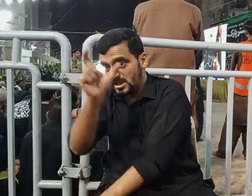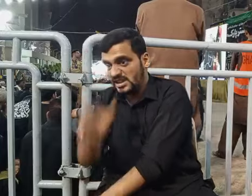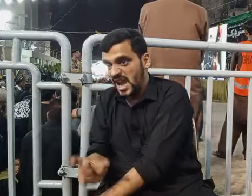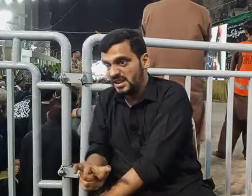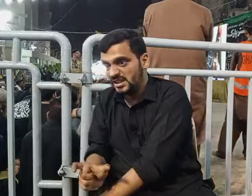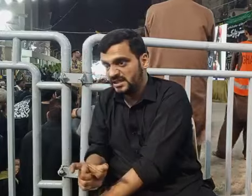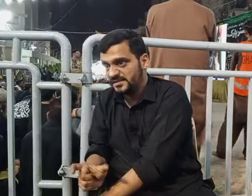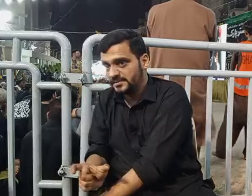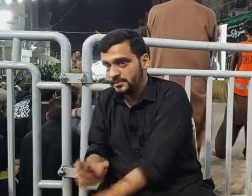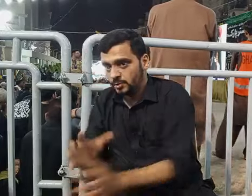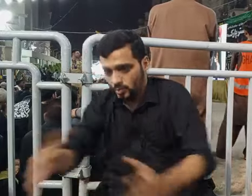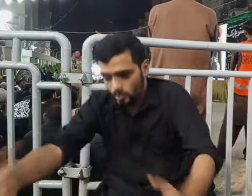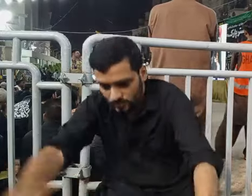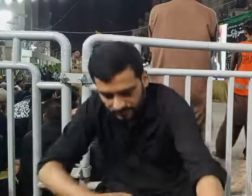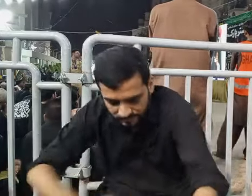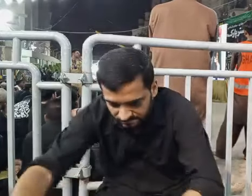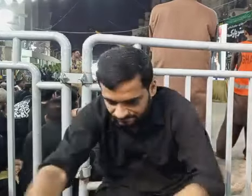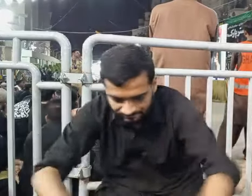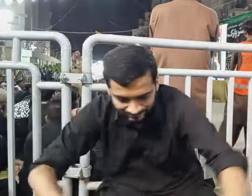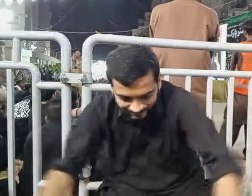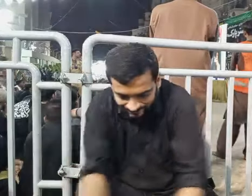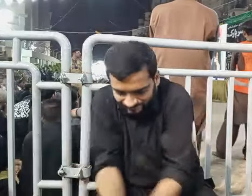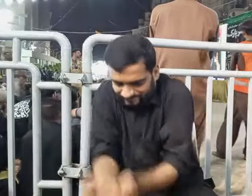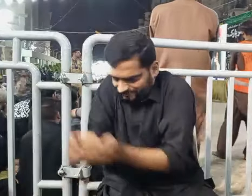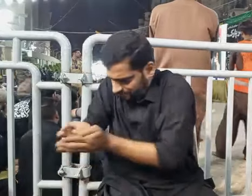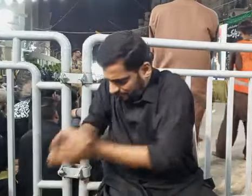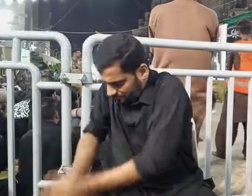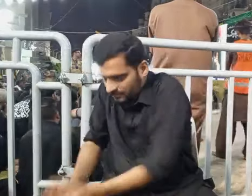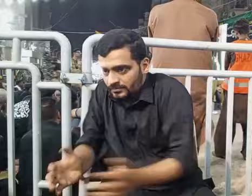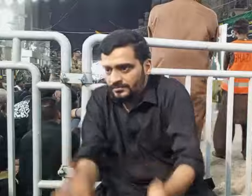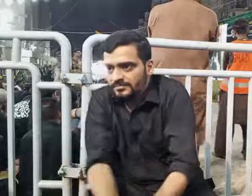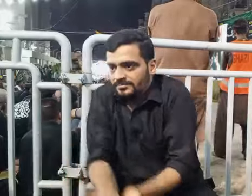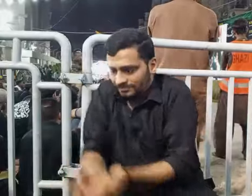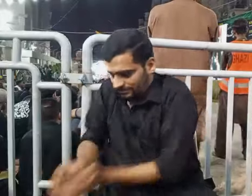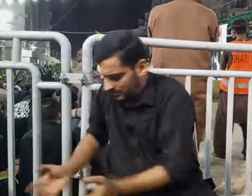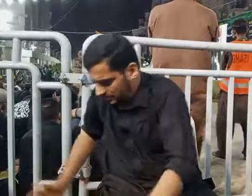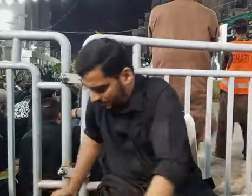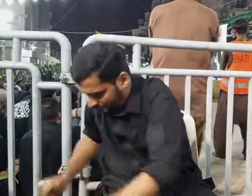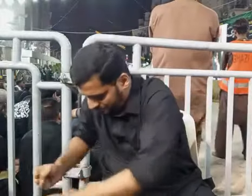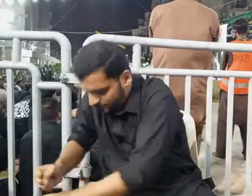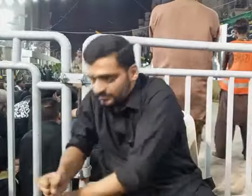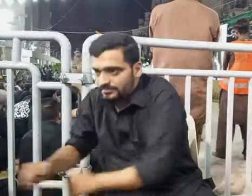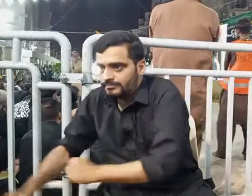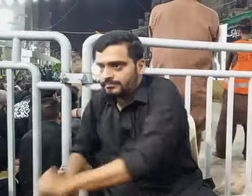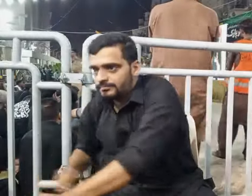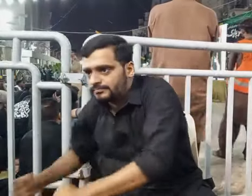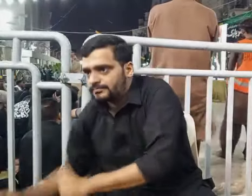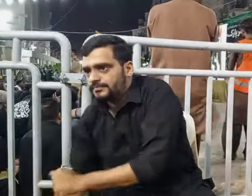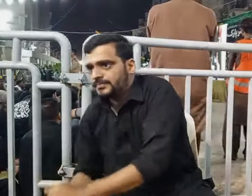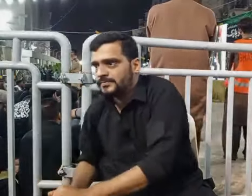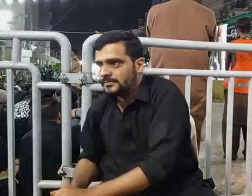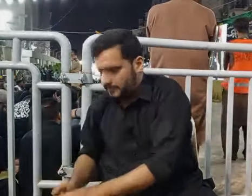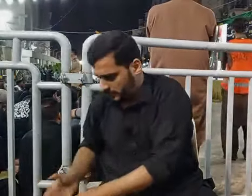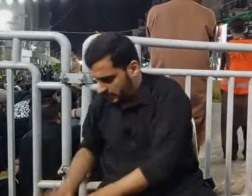نہیں پکارا ہوگا اپنے بابا کو؟ تو یا علی مدد کہہ کے ٹوٹی ہوئی پسلیاں اٹھائیں، یا علی مدد کہہ کے کٹی ہوئی